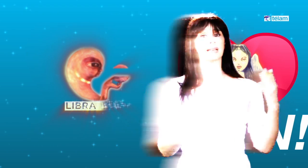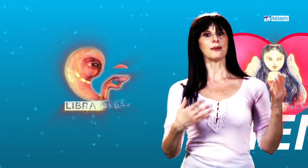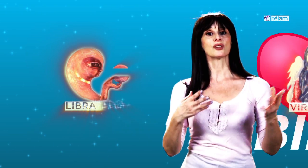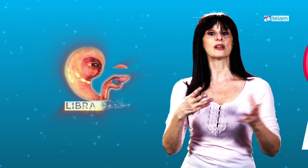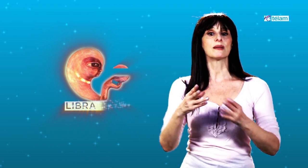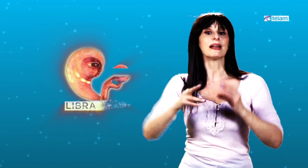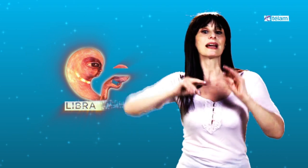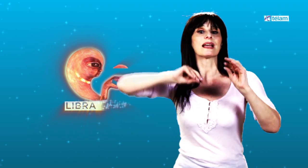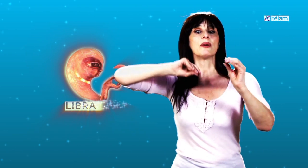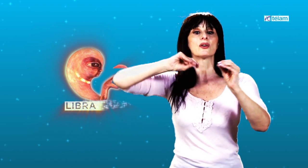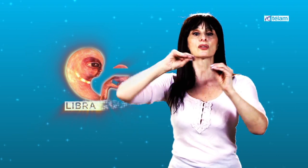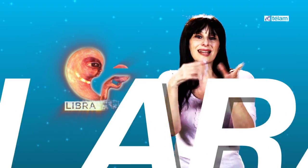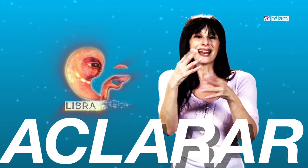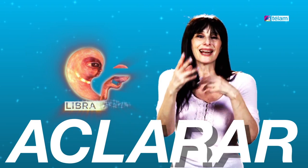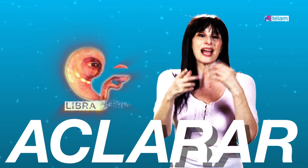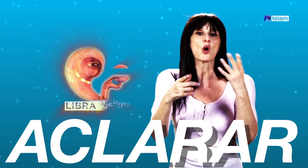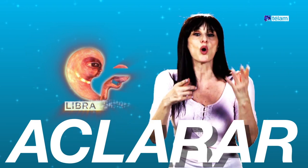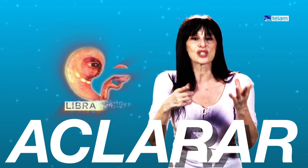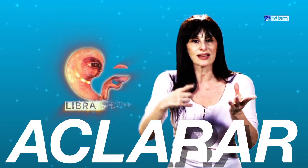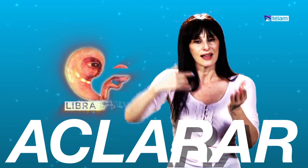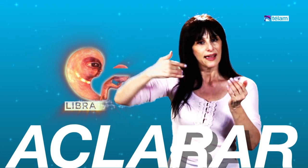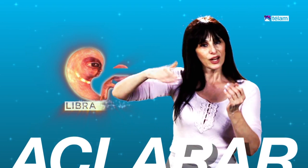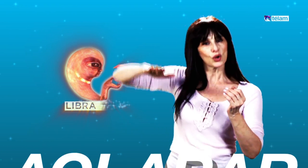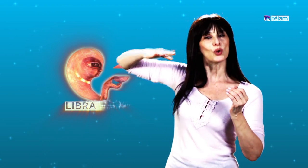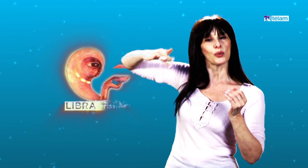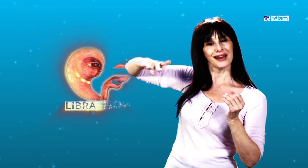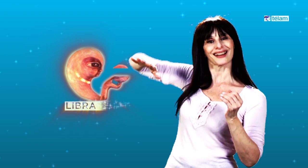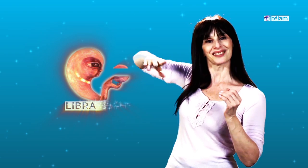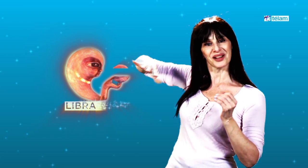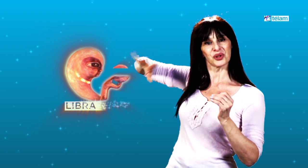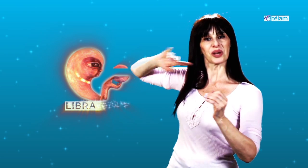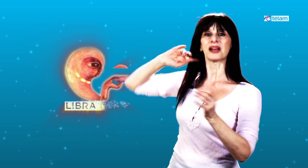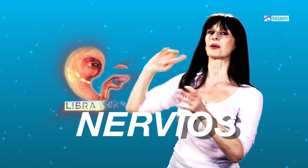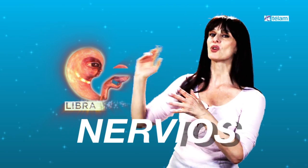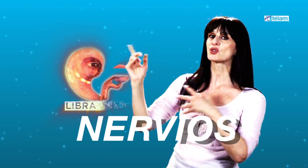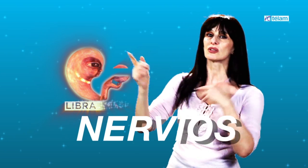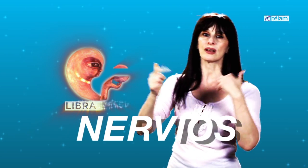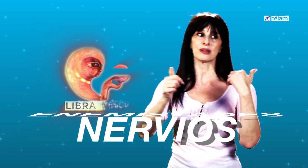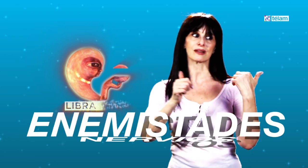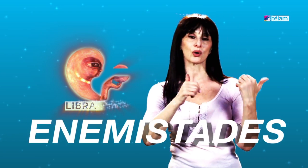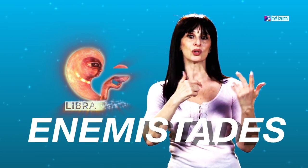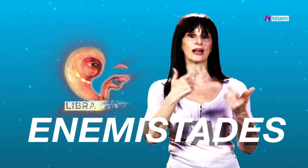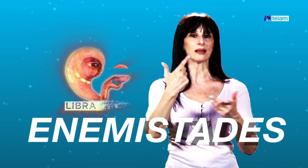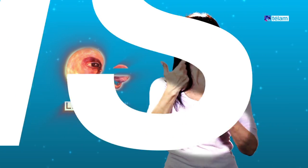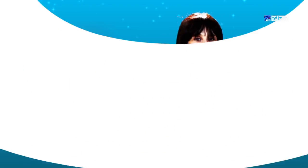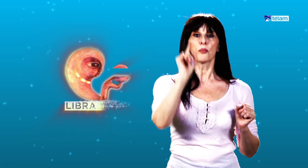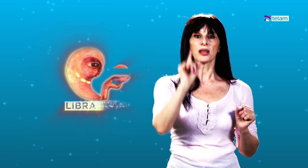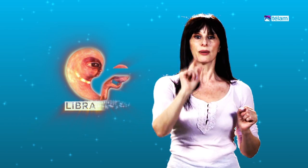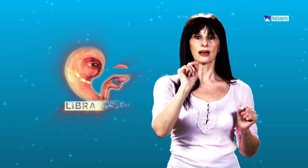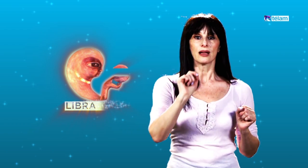Libra es una semana en la que, bueno, se aclararían cosas. Esto que uno viene arrastrando, que está nervioso, está enemistado con tal, también puede haber